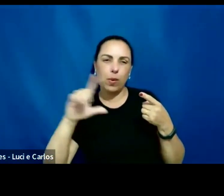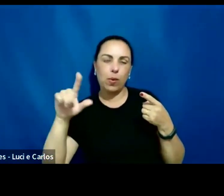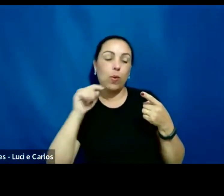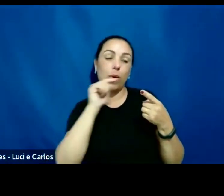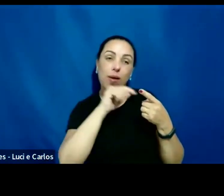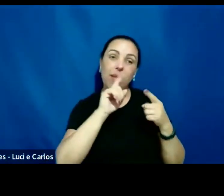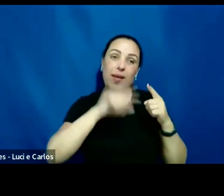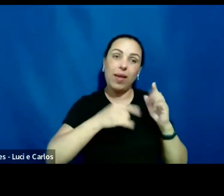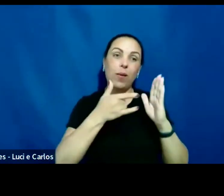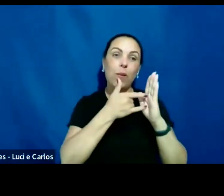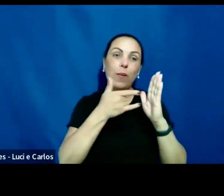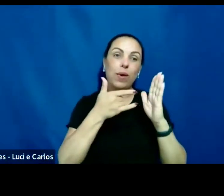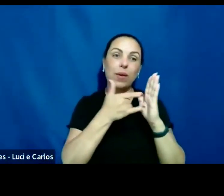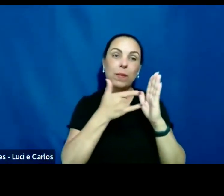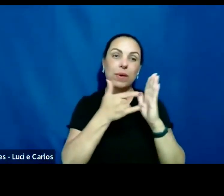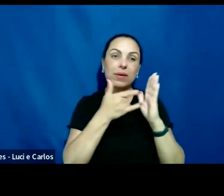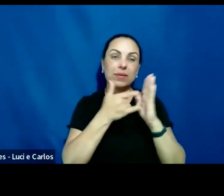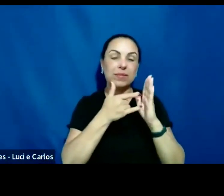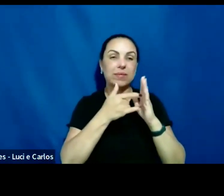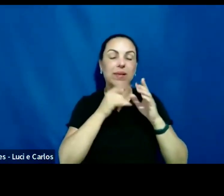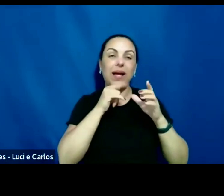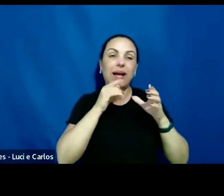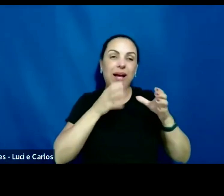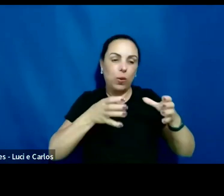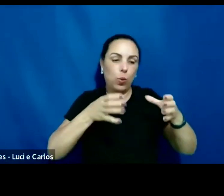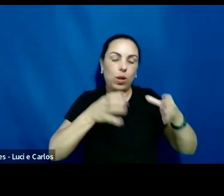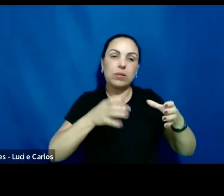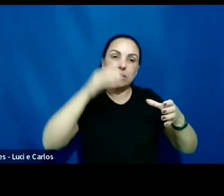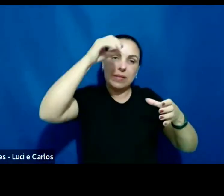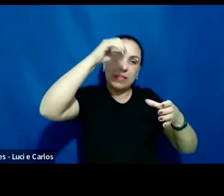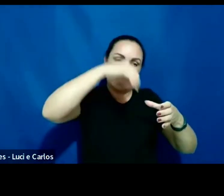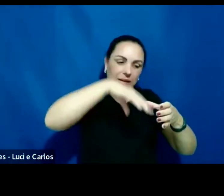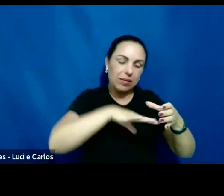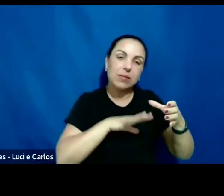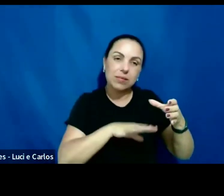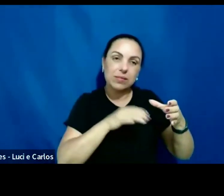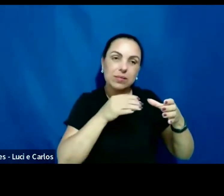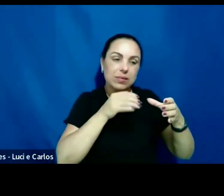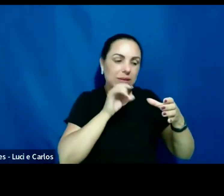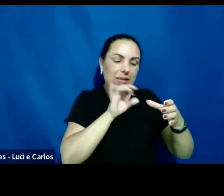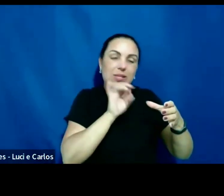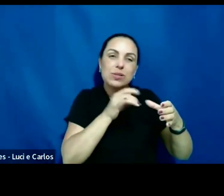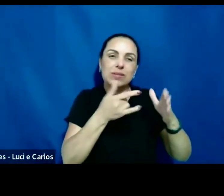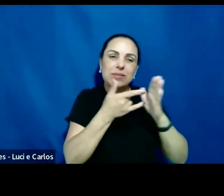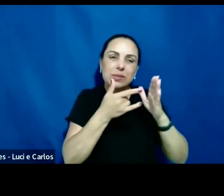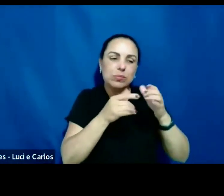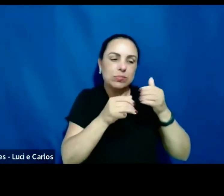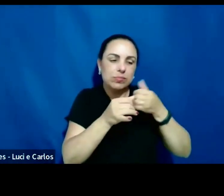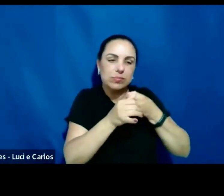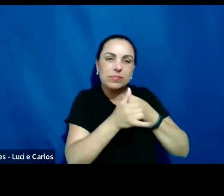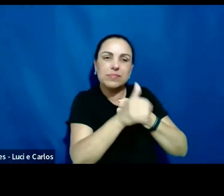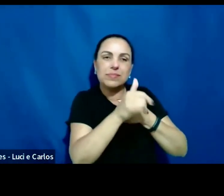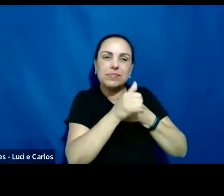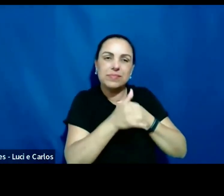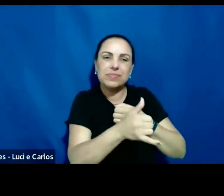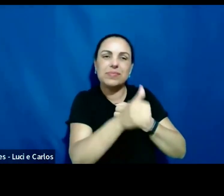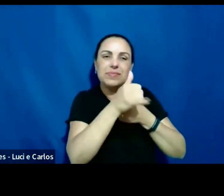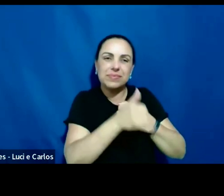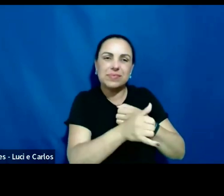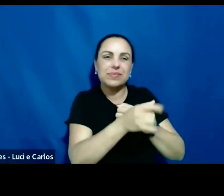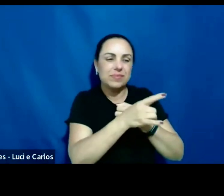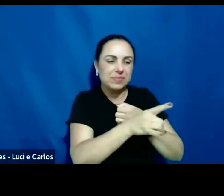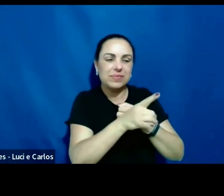Quanto maior a tensão superficial dessa água, mais pesada. Ela é mais difícil, é uma água mais densa. Quanto menor